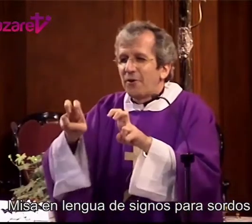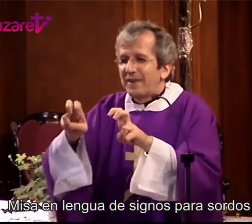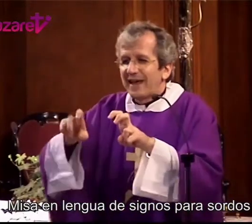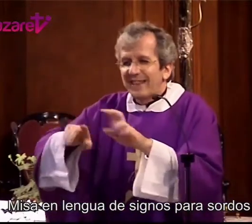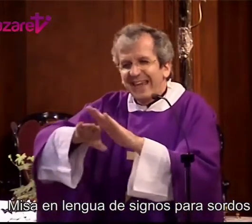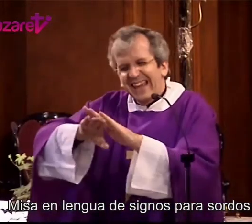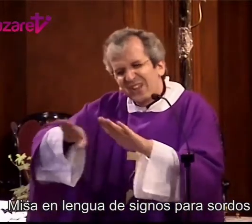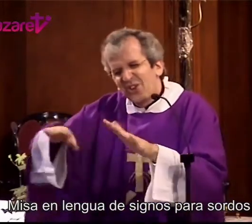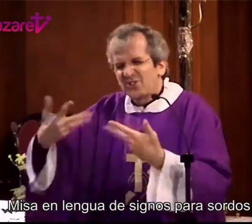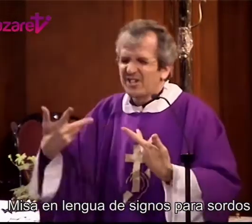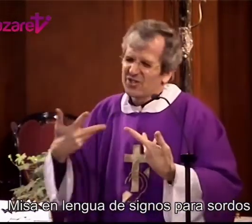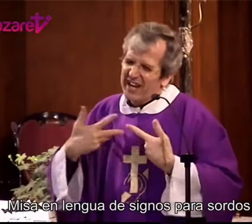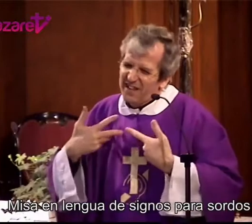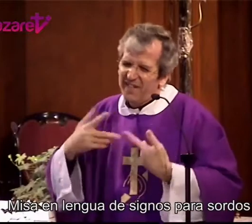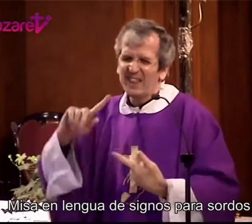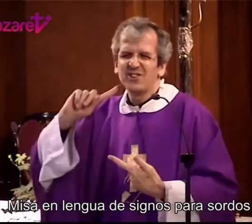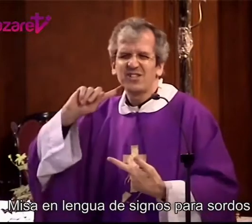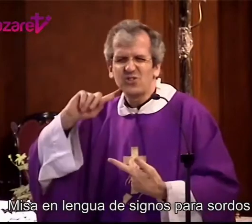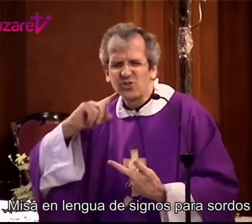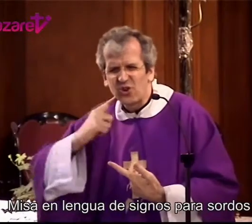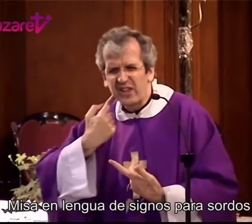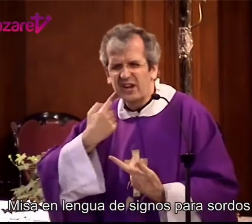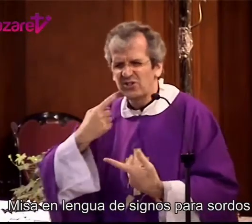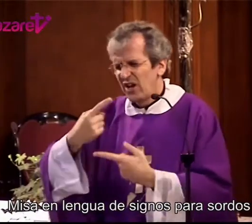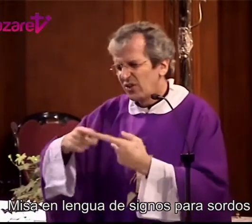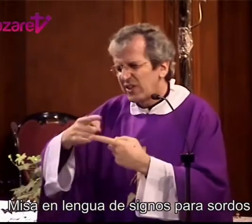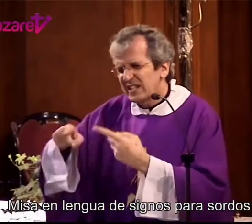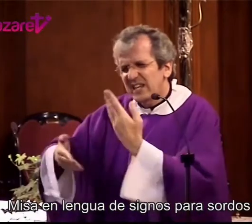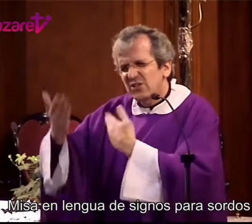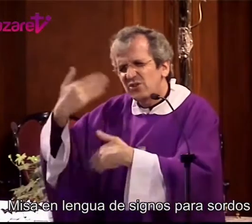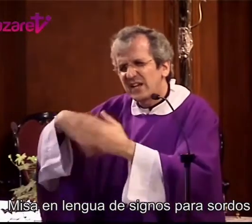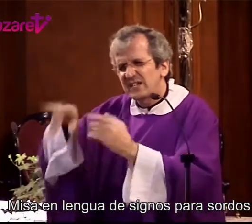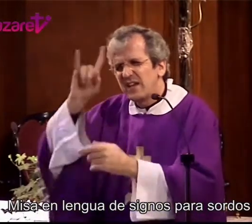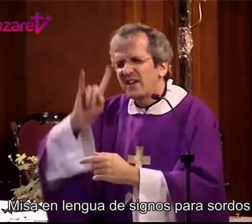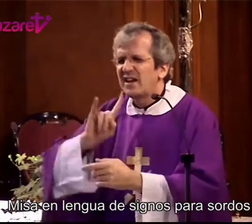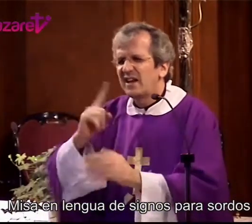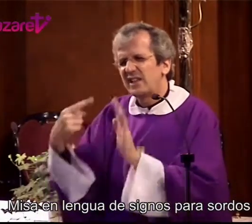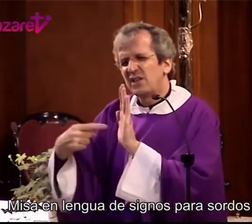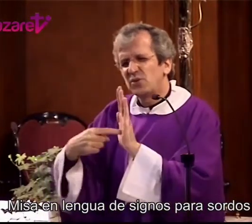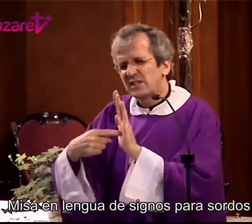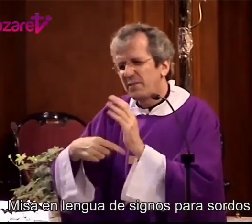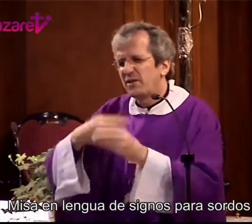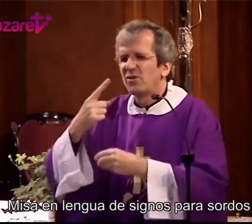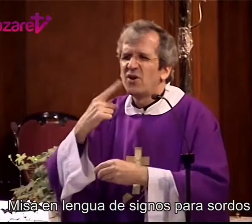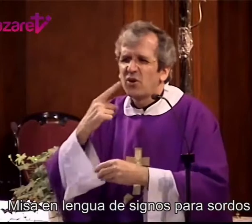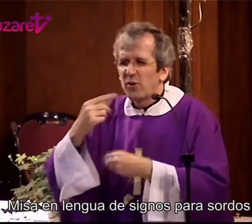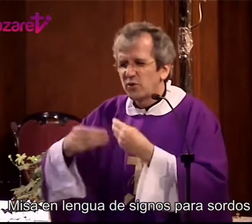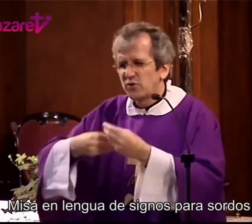novedad. Todos esos sacrificios, esos corderos, todas esas cosas que en el Antiguo Testamento, como costumbre